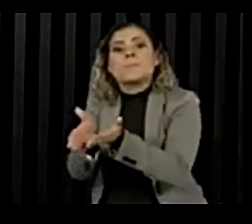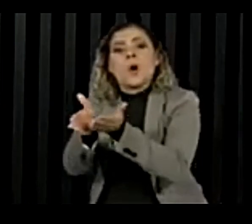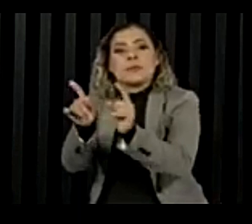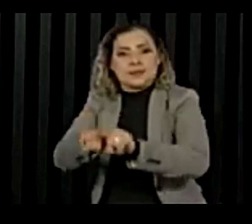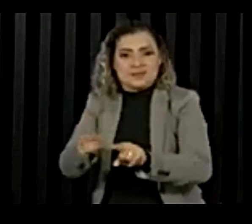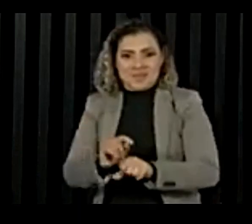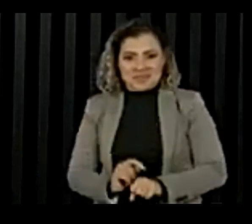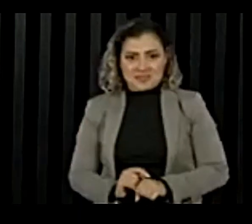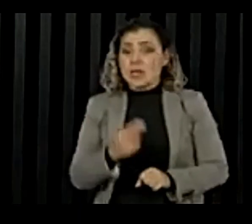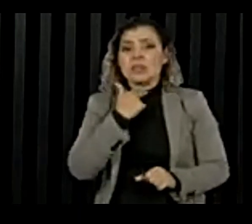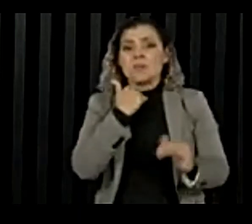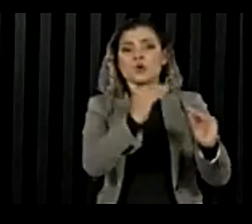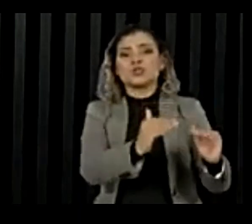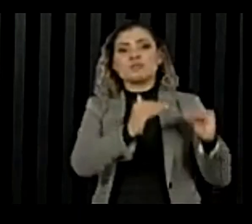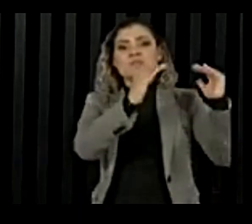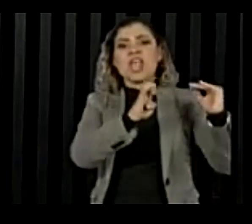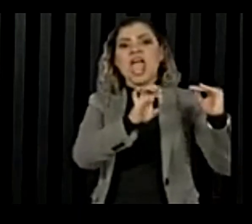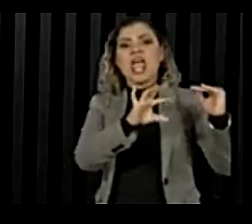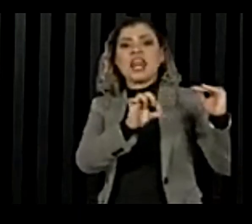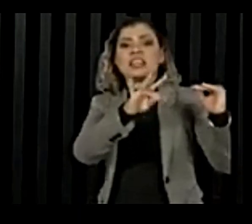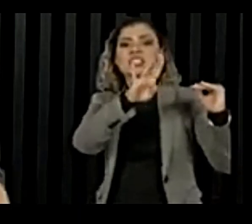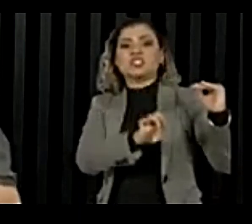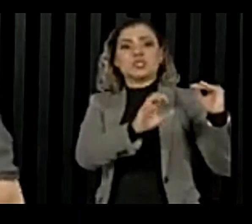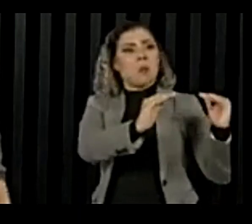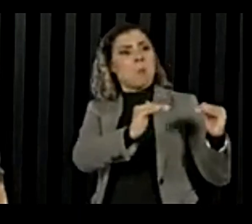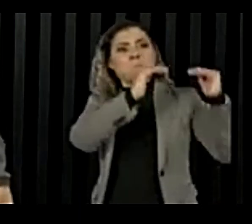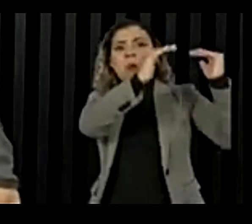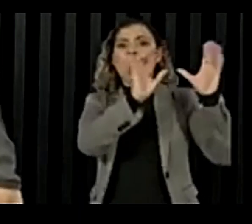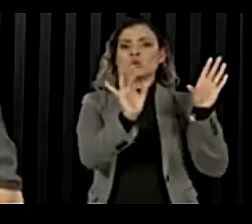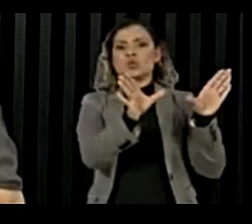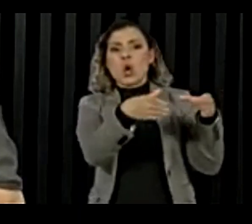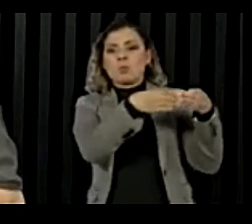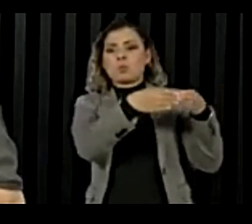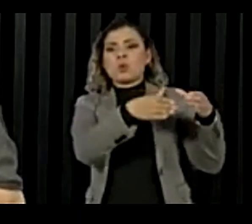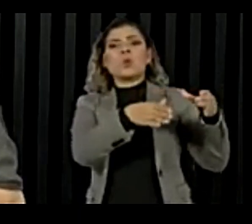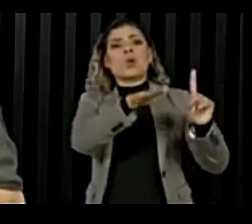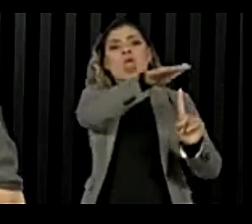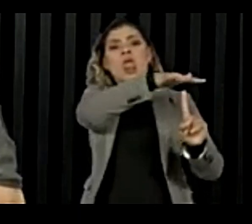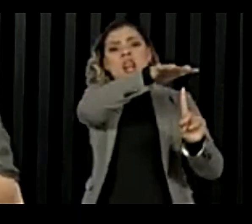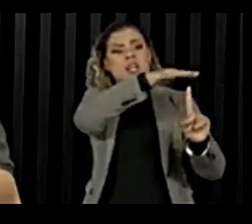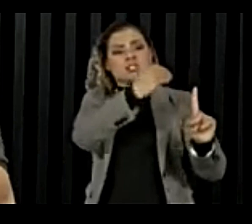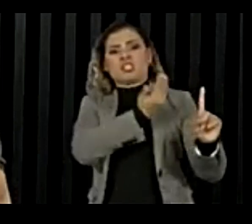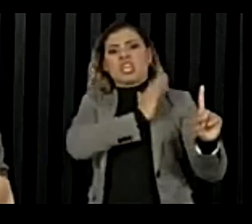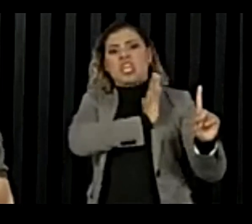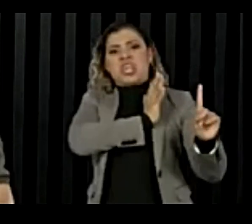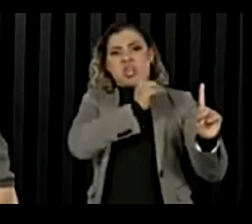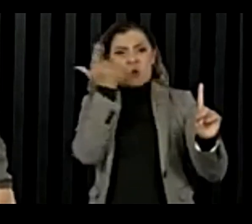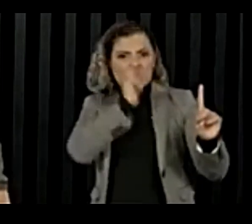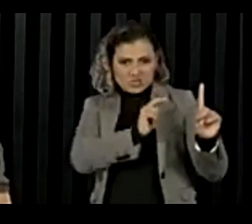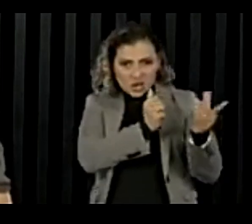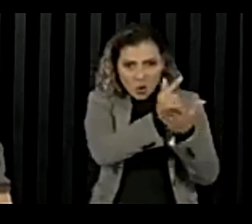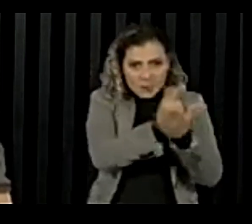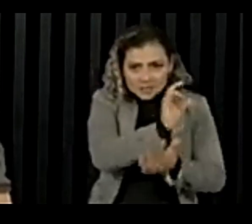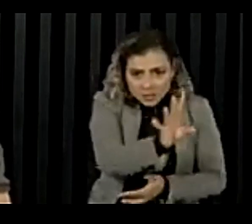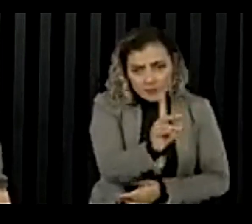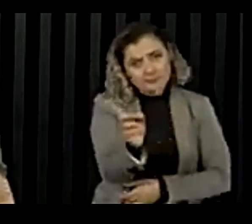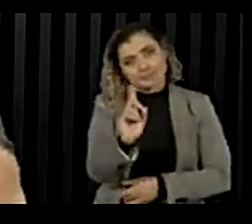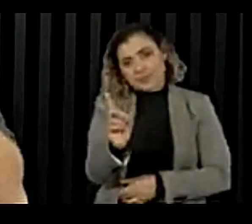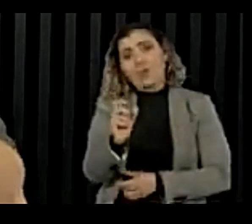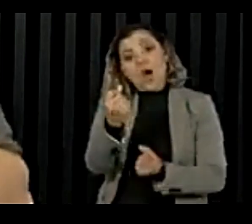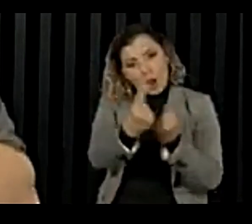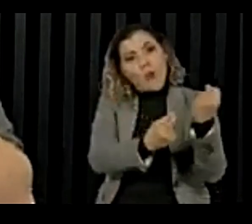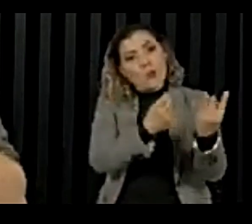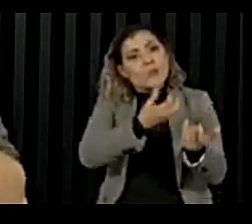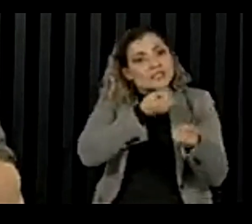pode elitizar esse tipo de informação num momento tão delicado de fake news como a gente está vivendo. Então, essas matérias precisam ser gratuitas.